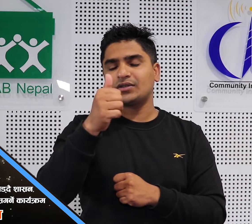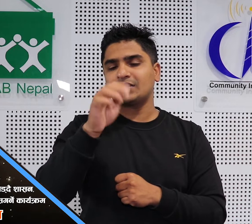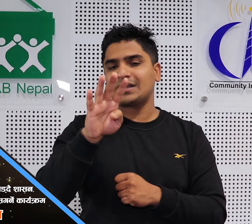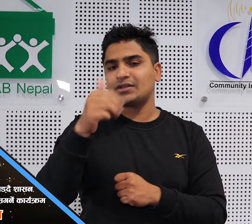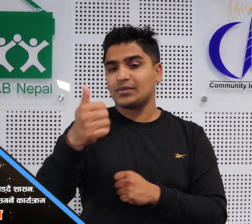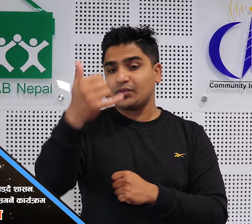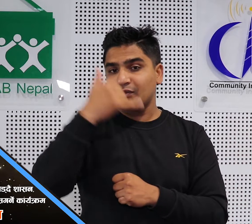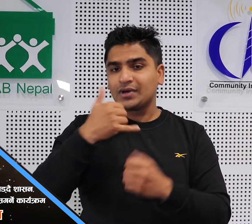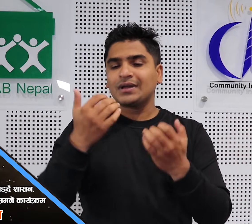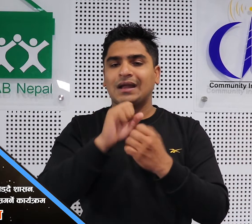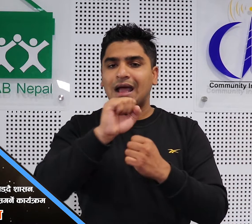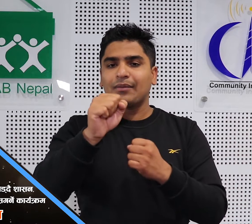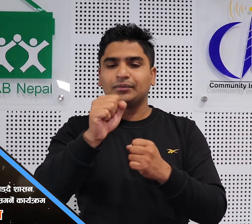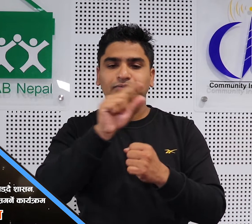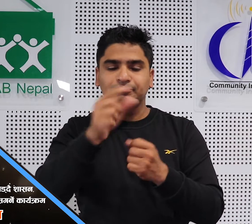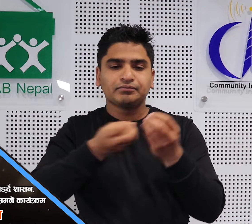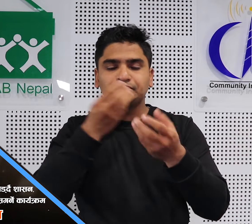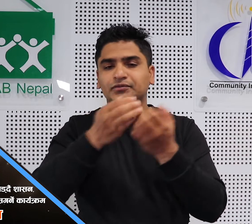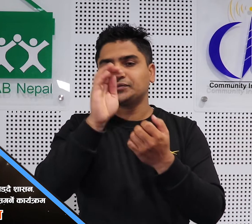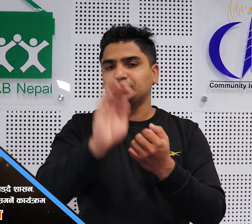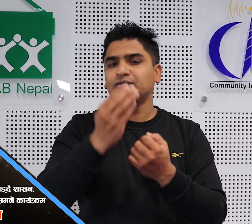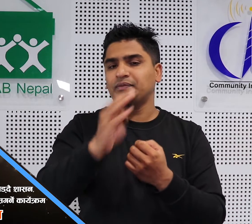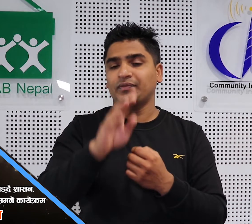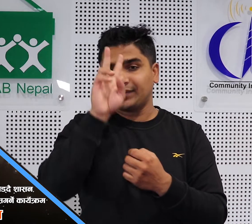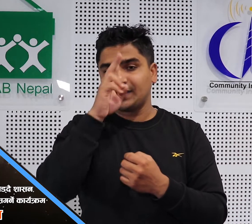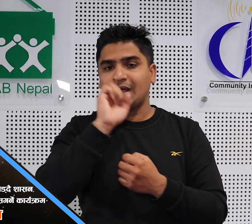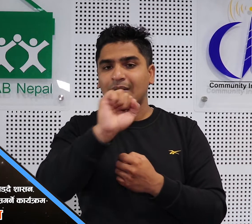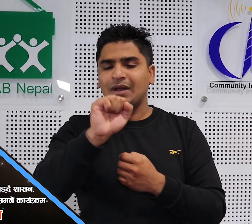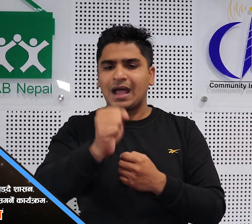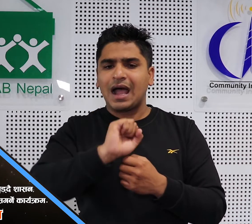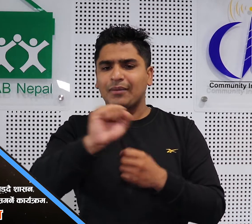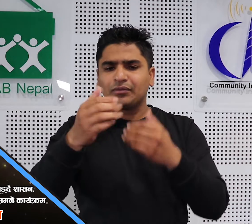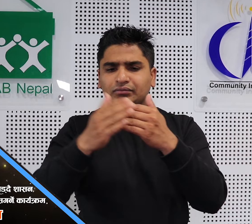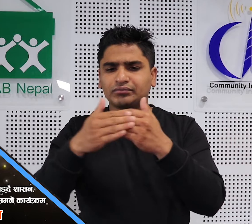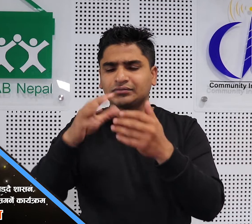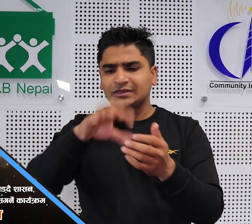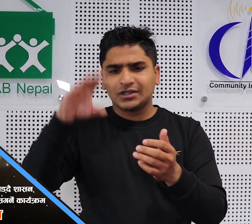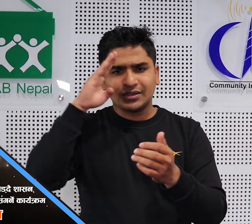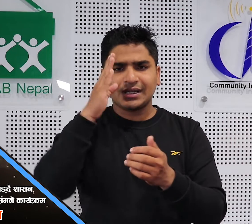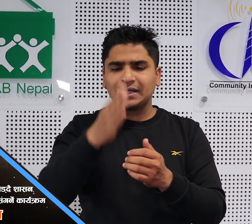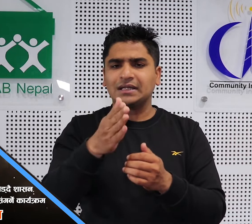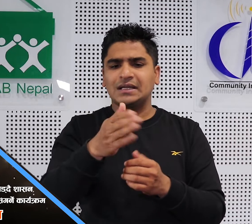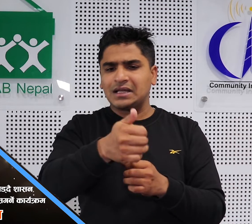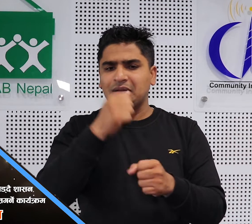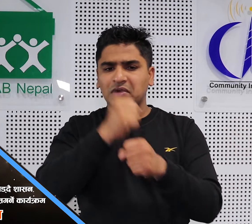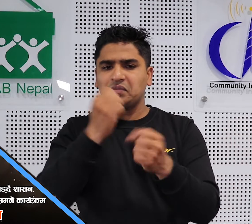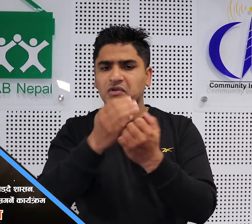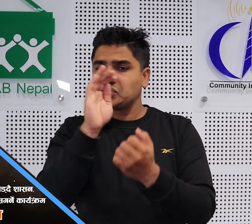01-5260-646 फोन गरेर आफ्नो कुरा राख्न सक्नुहुनेछ। या त तपाईँलाई आफ्नो नजिकैको स्थानीय सरकारले राम्रो काम गर्न सकेन